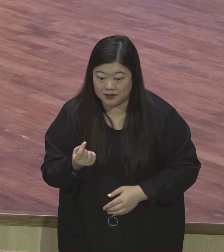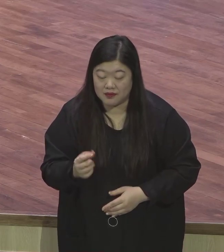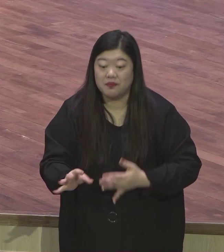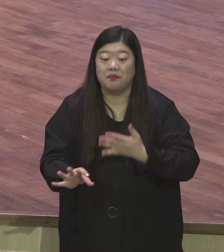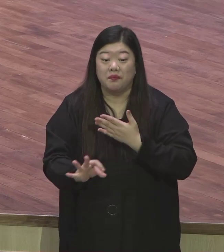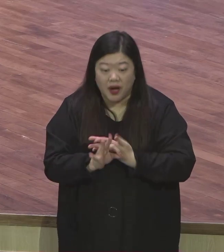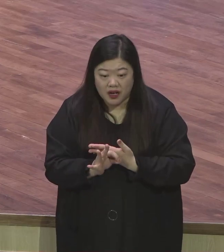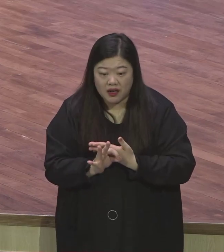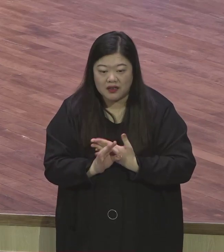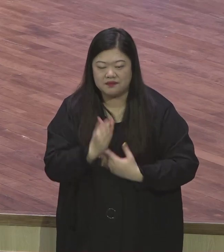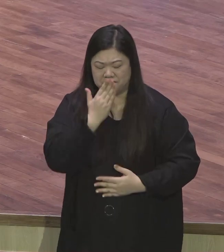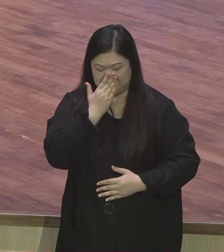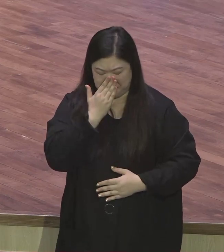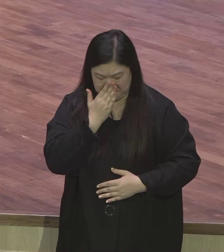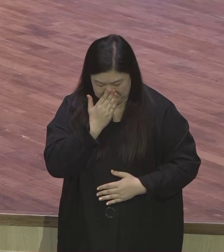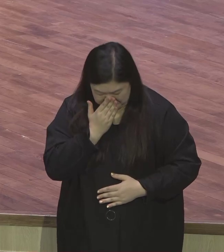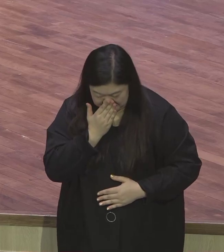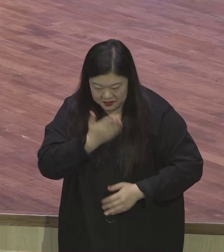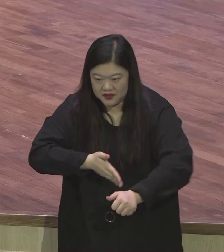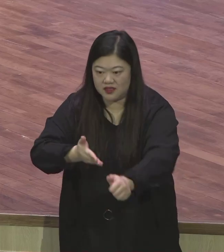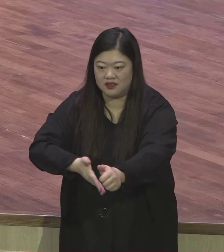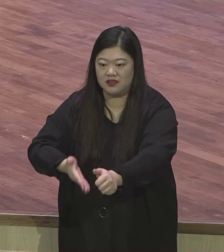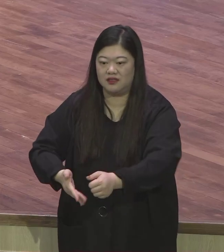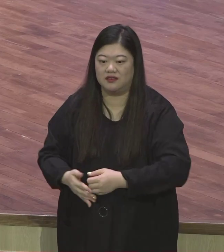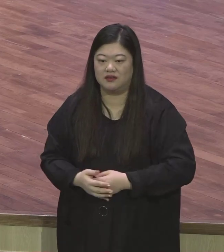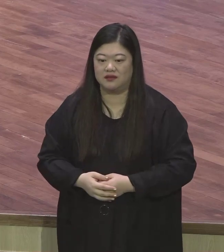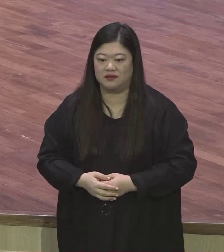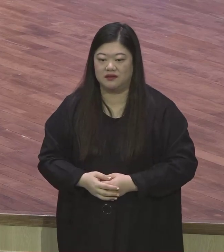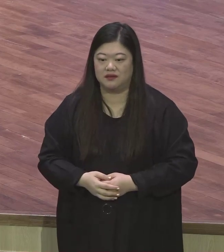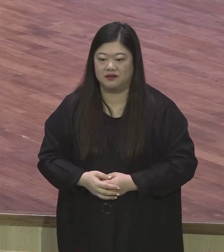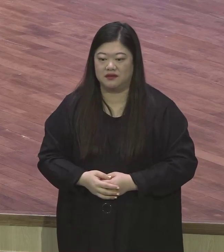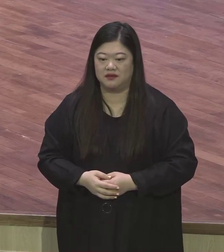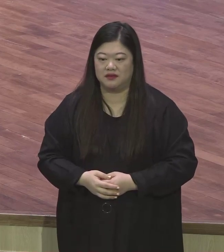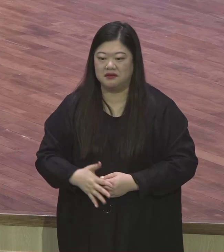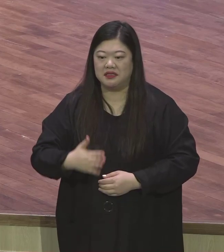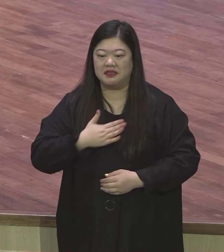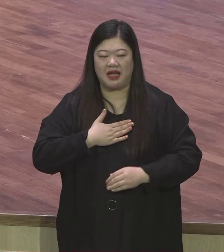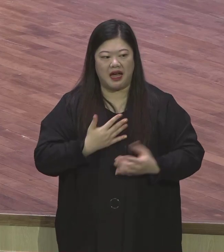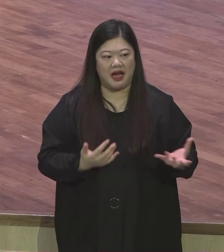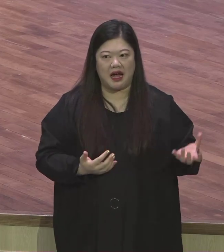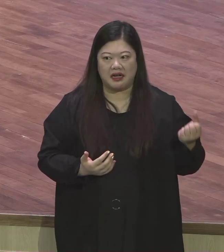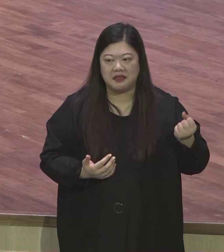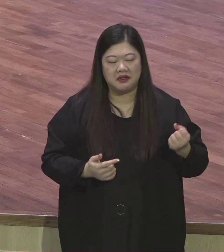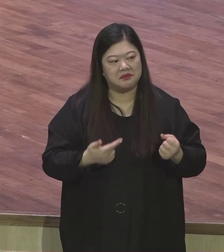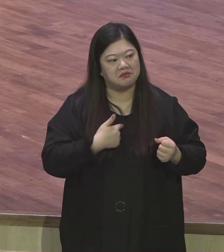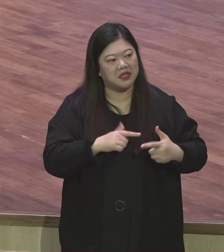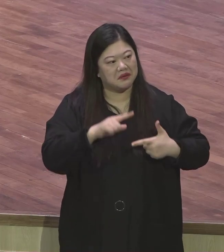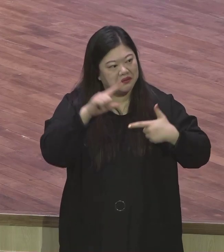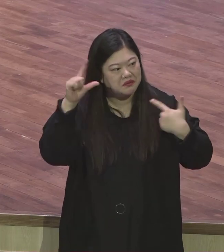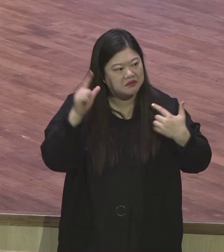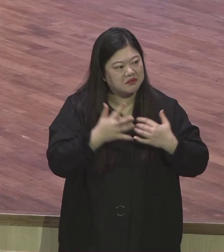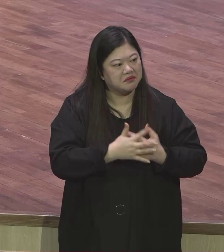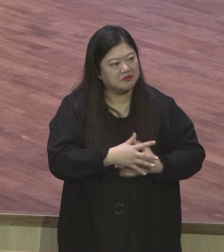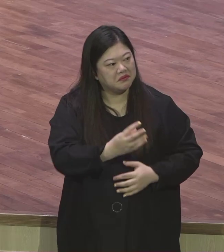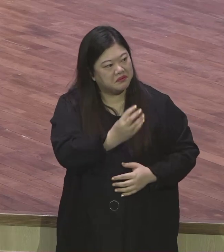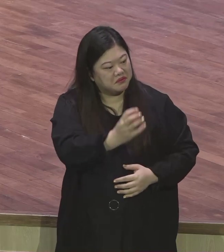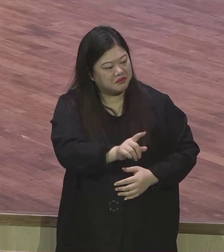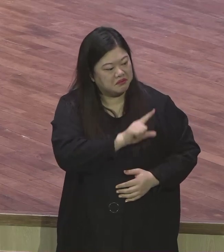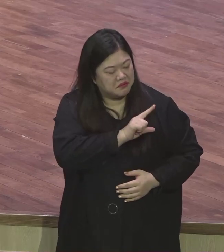나를 내려놓으셔야 됩니다. 즉 자신의 관계된 것을 내려놓고 대신 주님의 십자가를